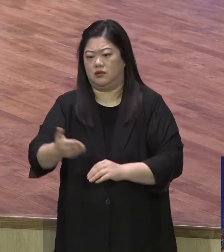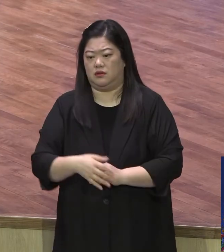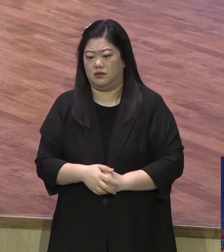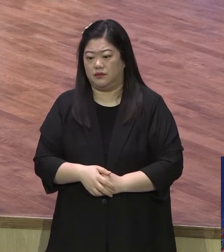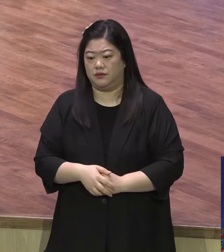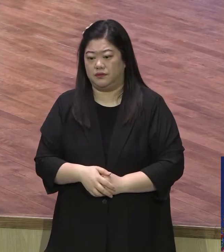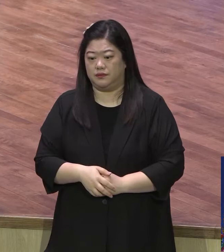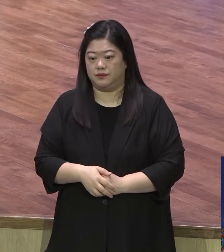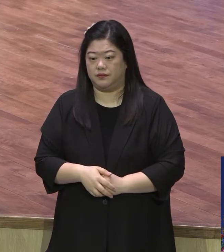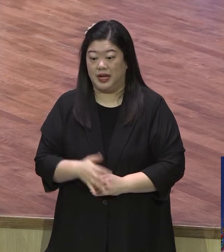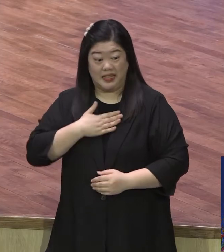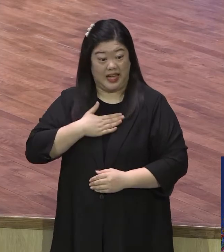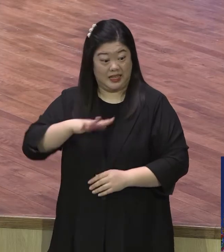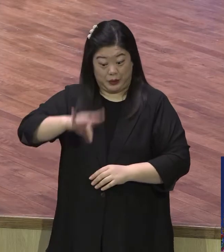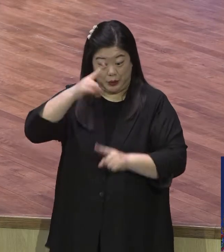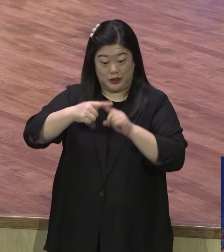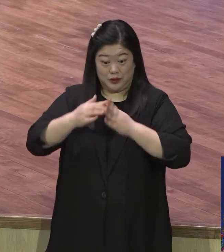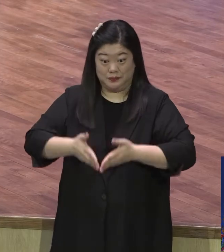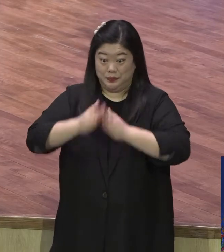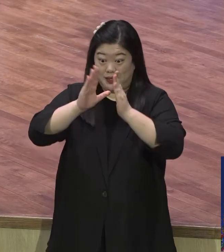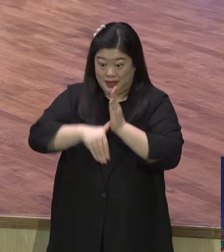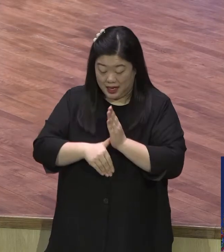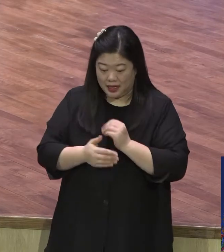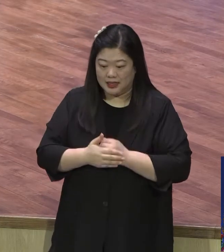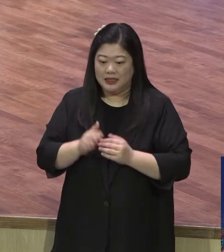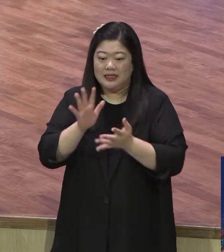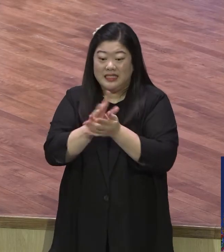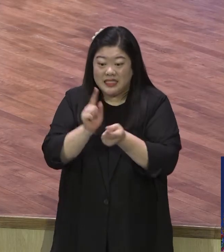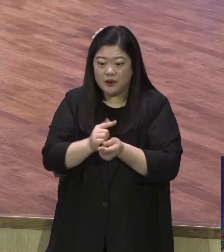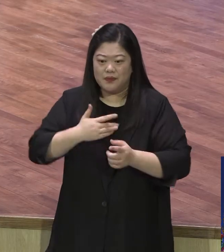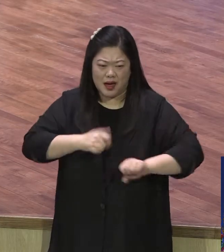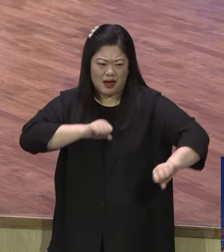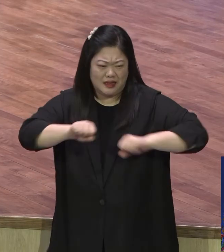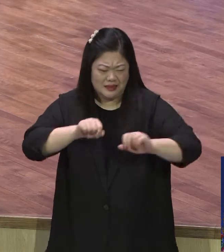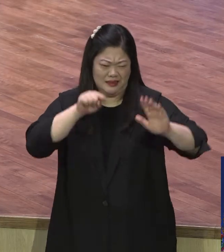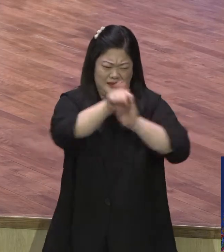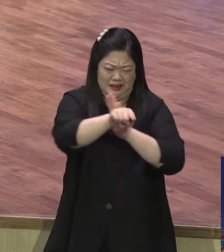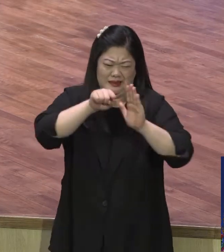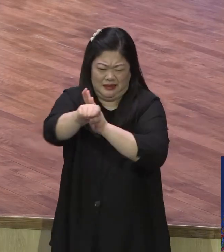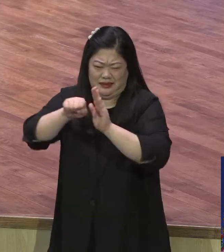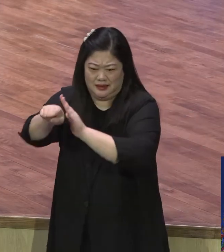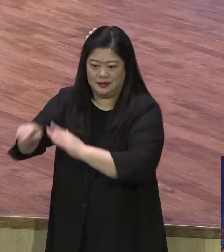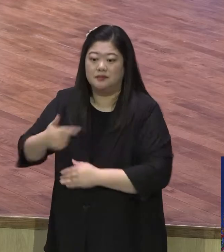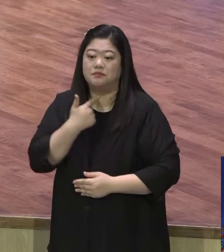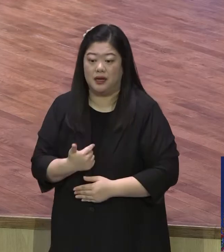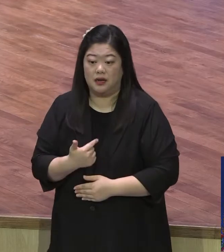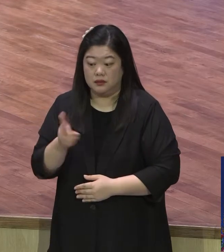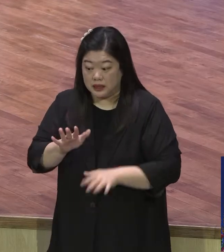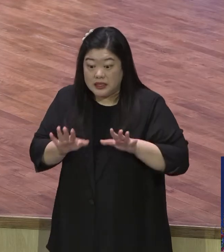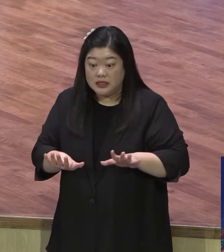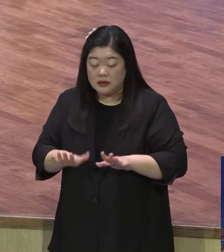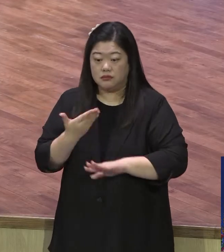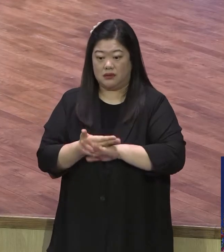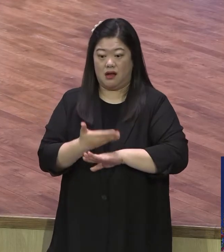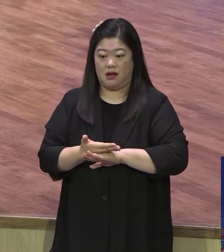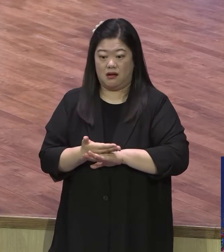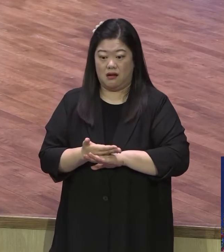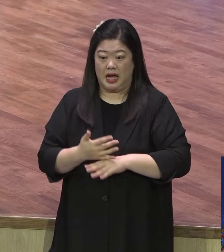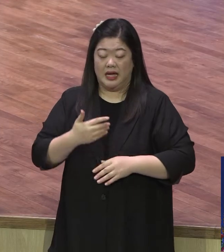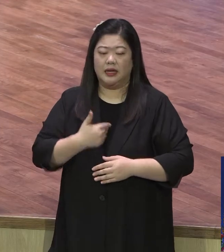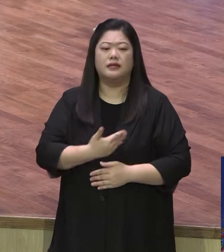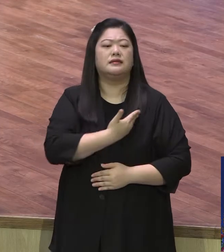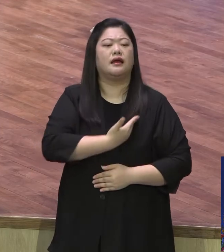영접시키고 교인들하고 데려가자고 막 뛰어댕기고 직접 했어요 지금 그래 합니까 안 합니다 전부